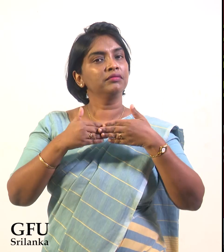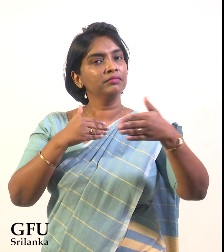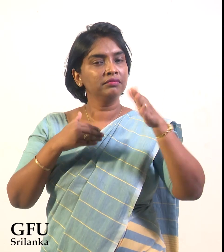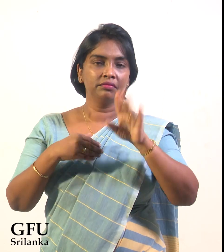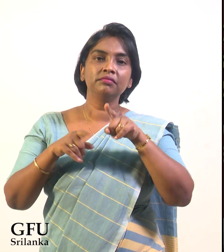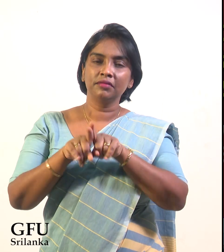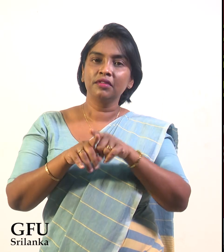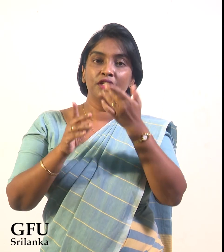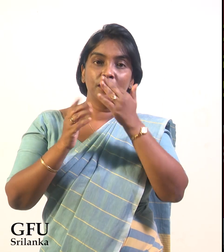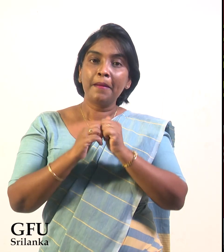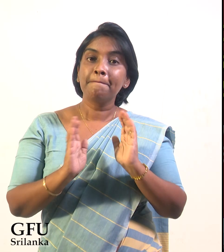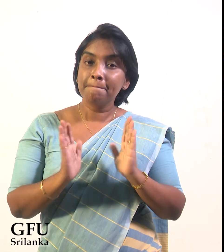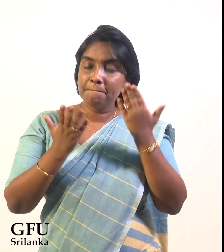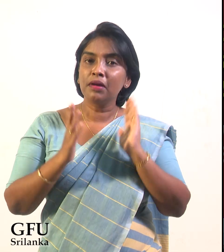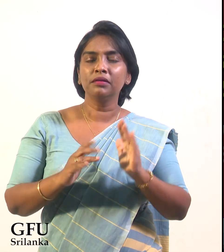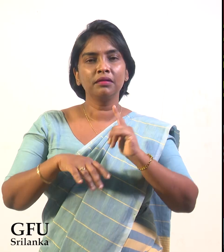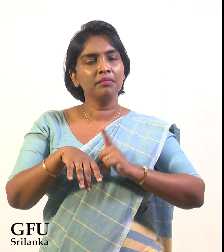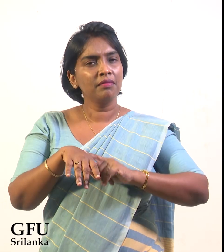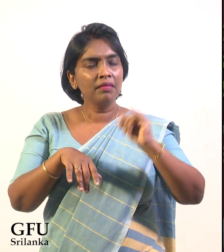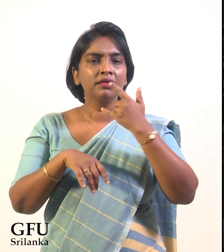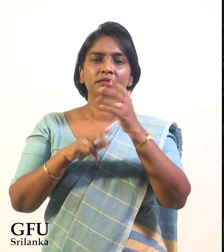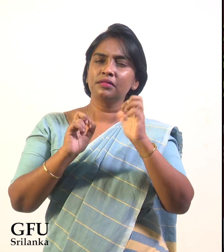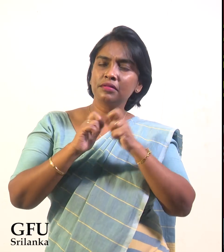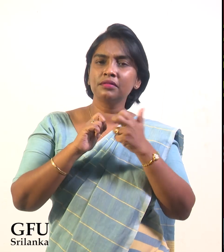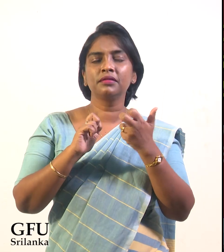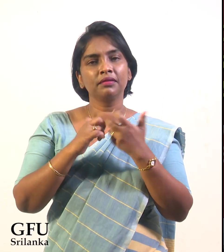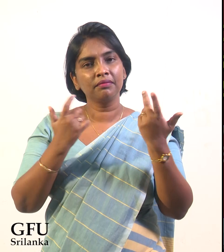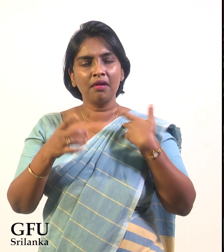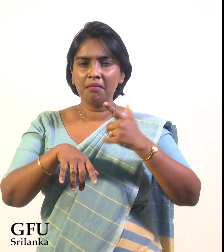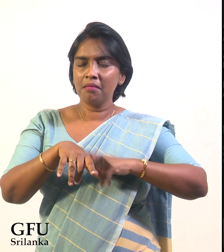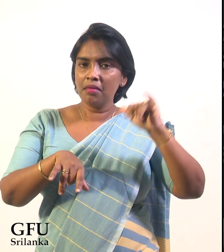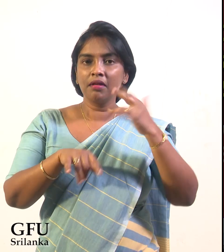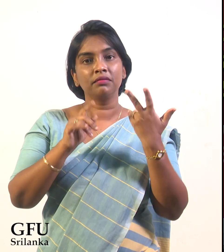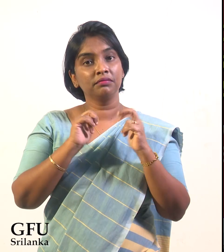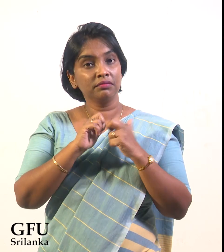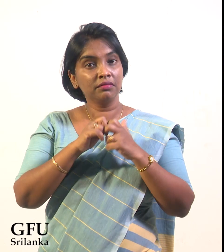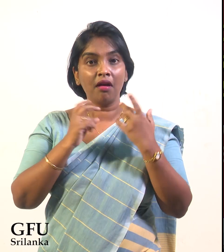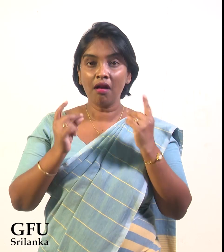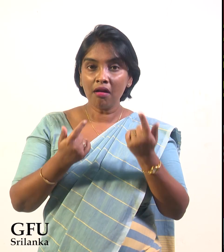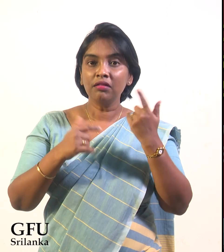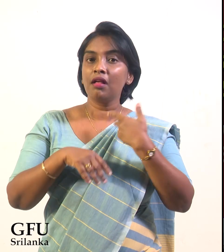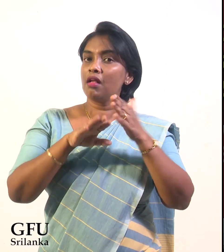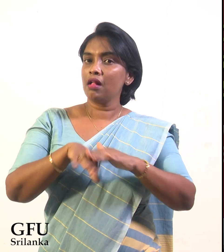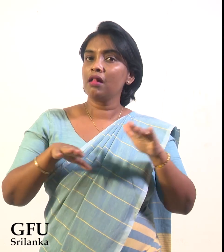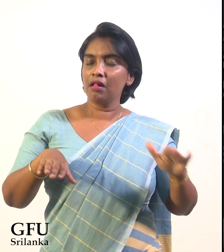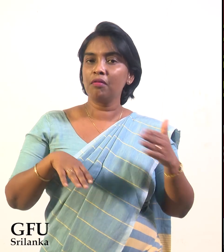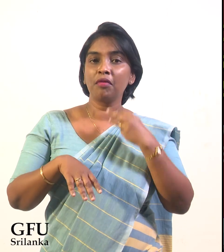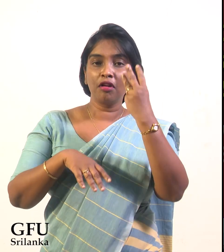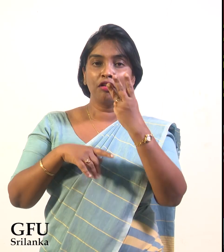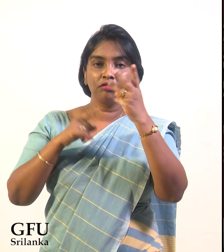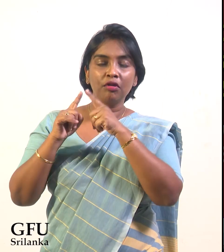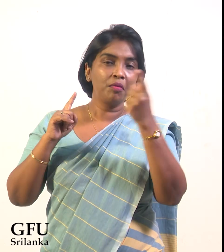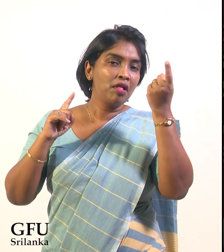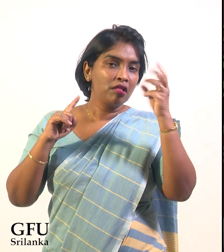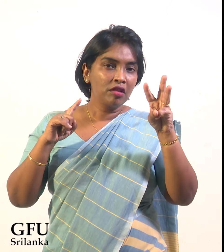වර්තමානයේ තියෙන තත්ත්වයන් අනුව පාසල් ආරම්භ කරත් යම් කිසි විදිහේ අනපේක්ෂික තත්ත්වයක් මතුනොත් දරුවන්ට